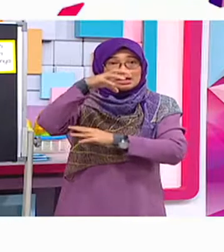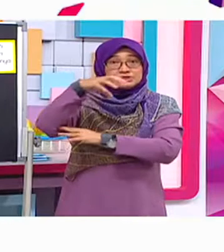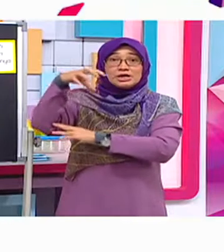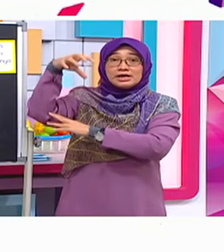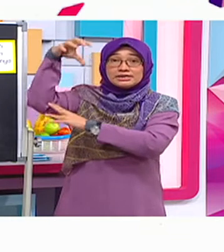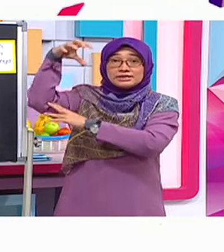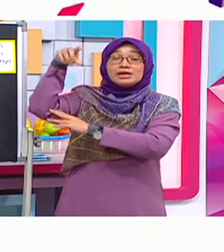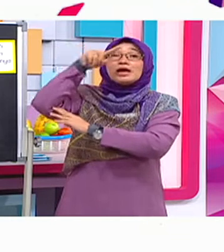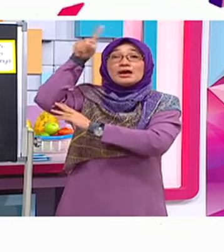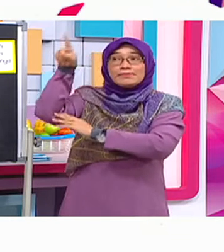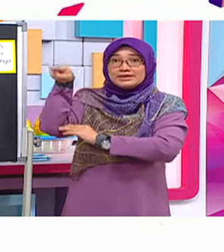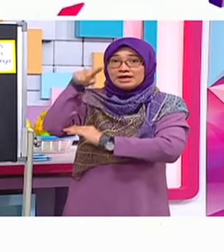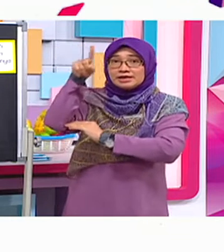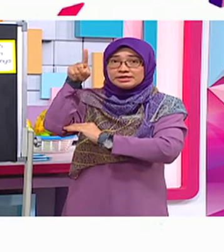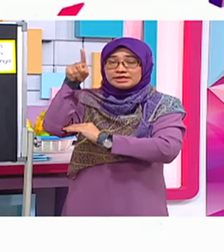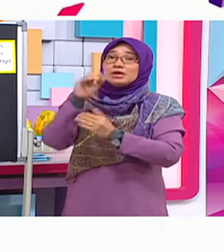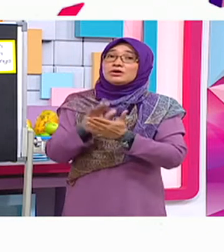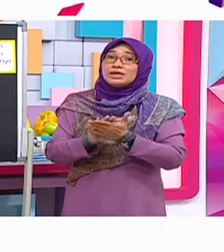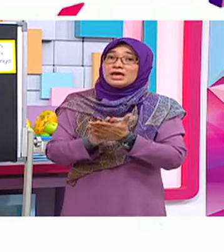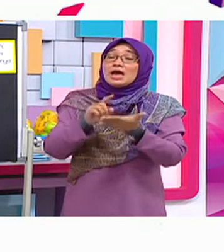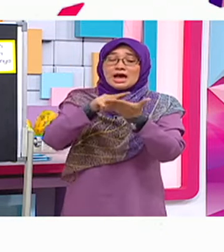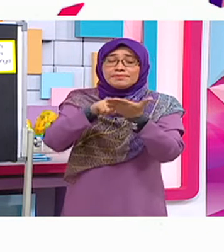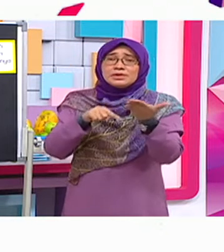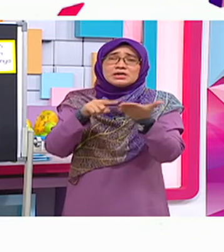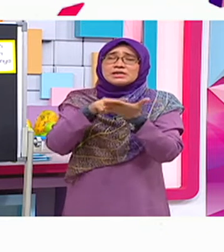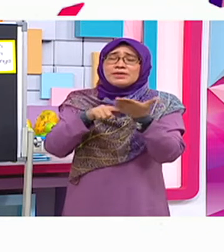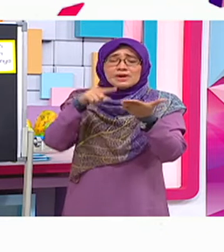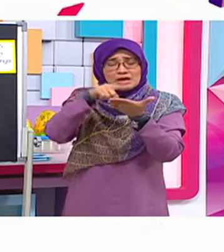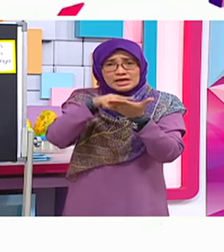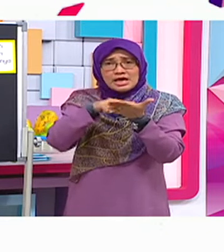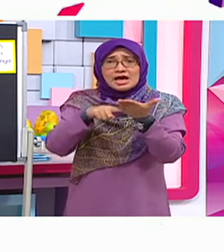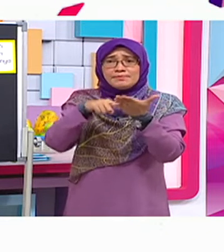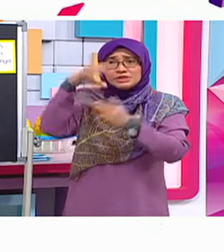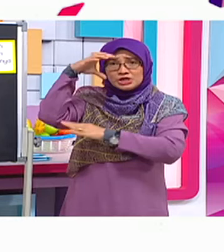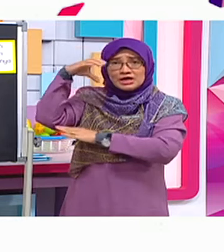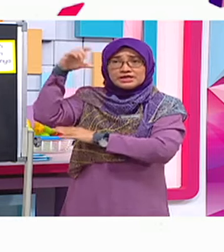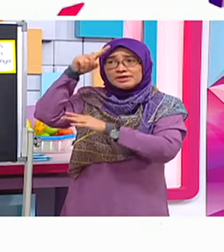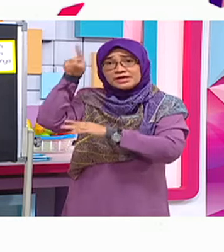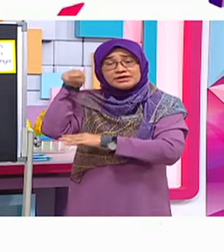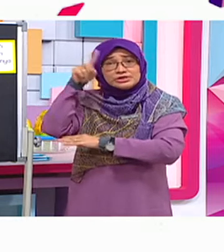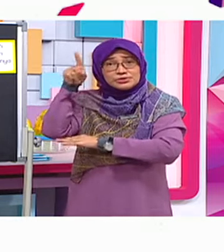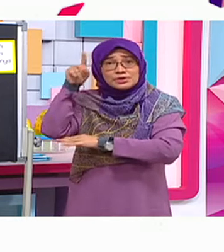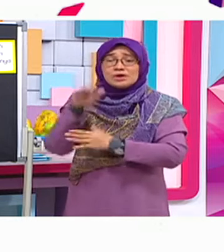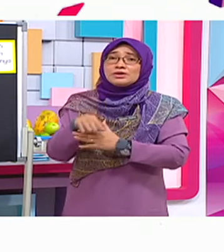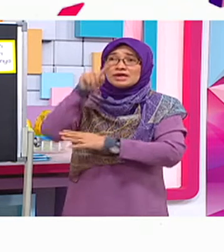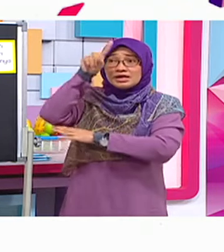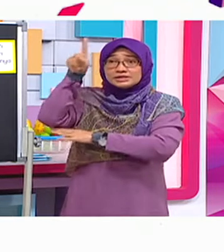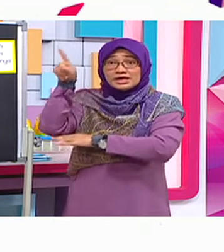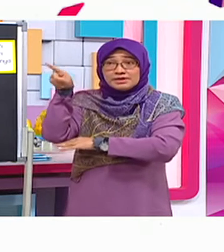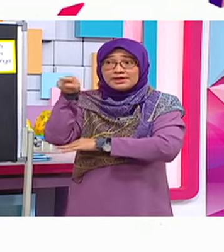cahaya matahari Oke apel Kenapa akeh apa cahaya matahari tuh Oke cahaya